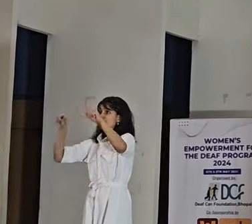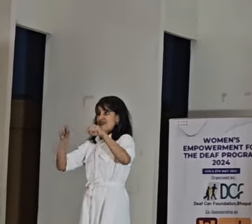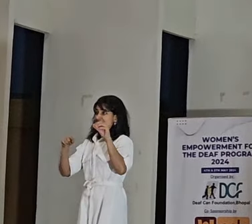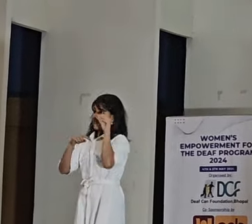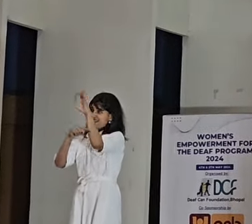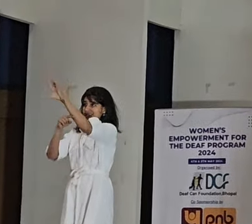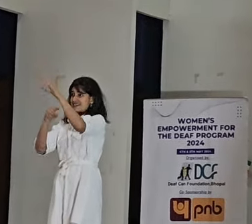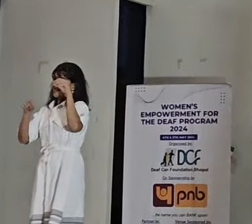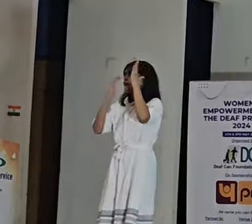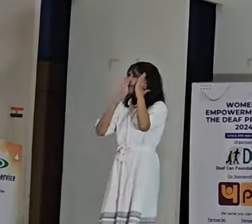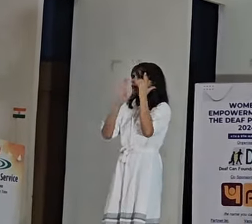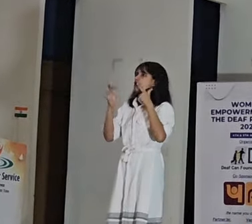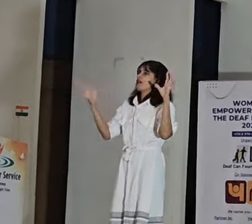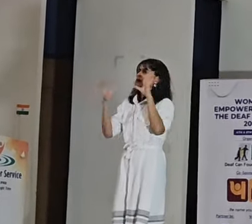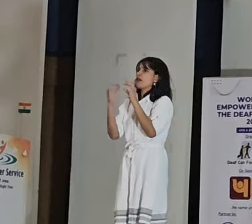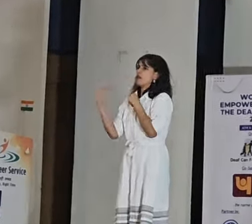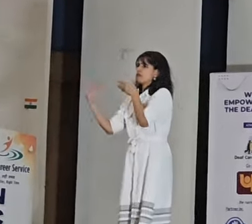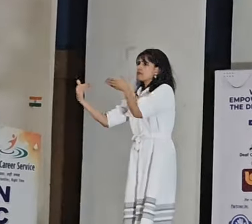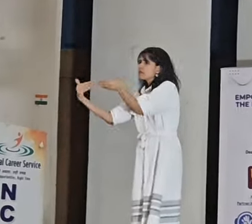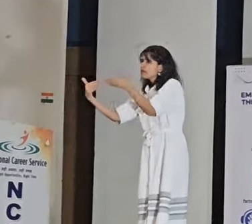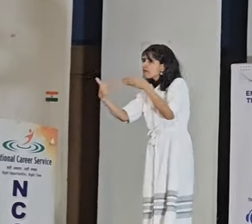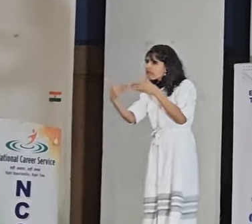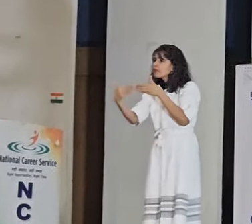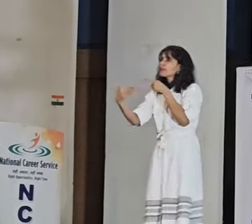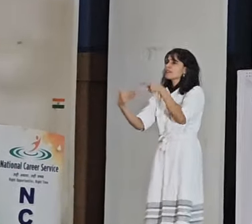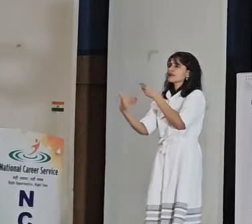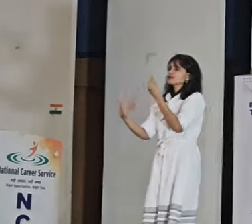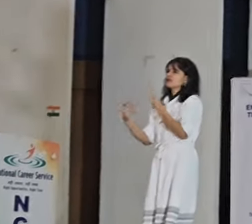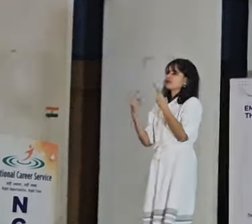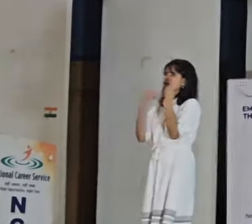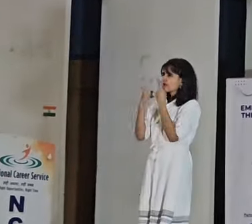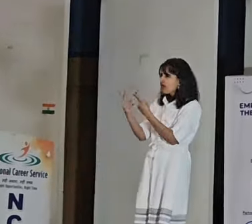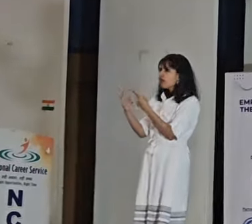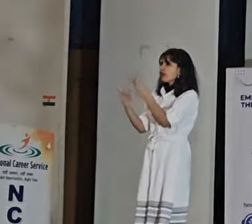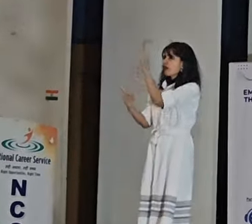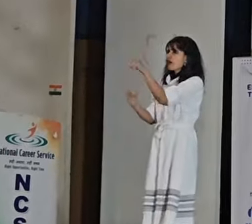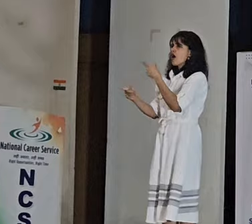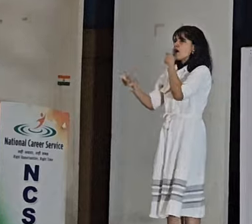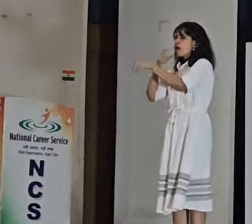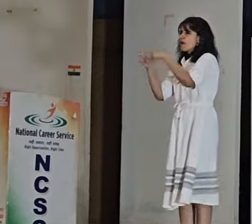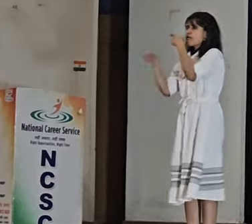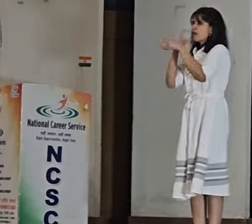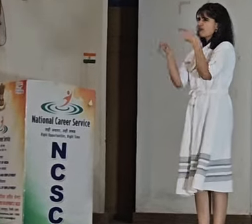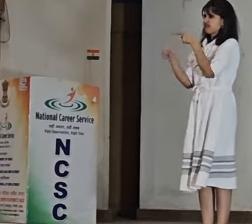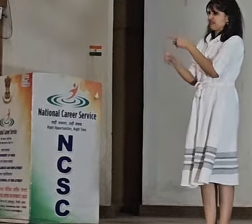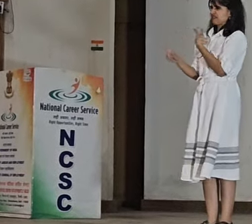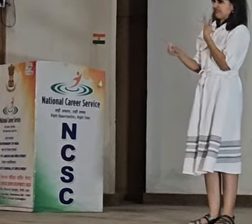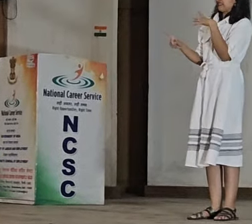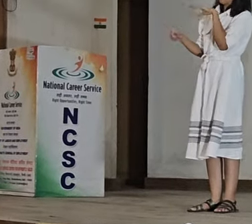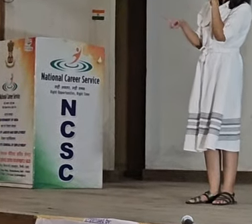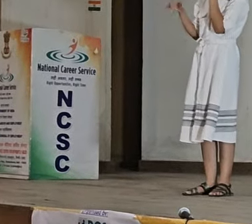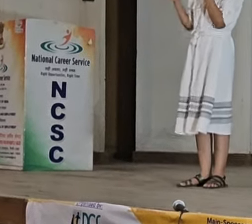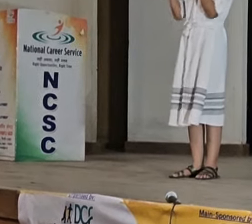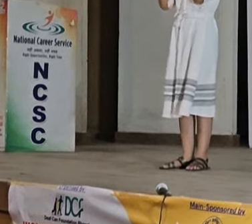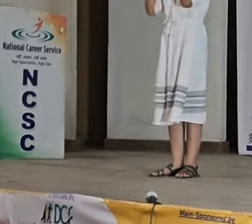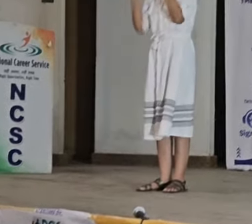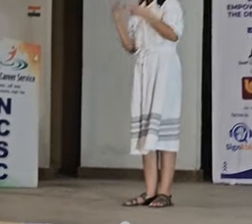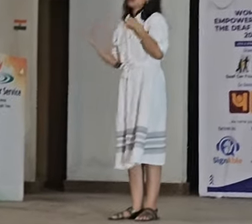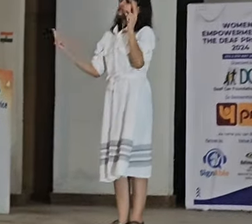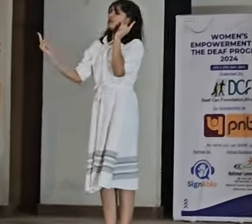है, इट्स ओके। काफी टाइम तक मुझे पहले भी मुझे भी ऐसा प्रॉब्लम मतलब फेस कर रही थी मैं, और जिन लोगों से